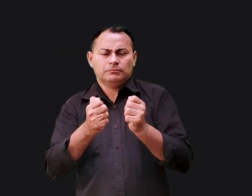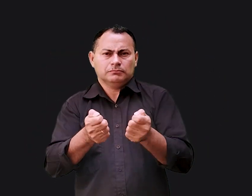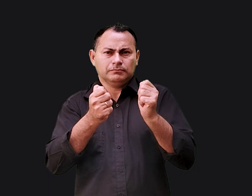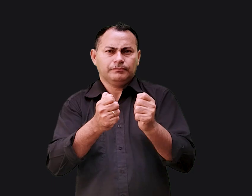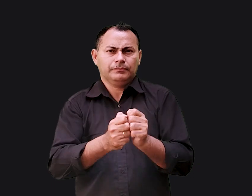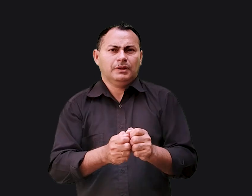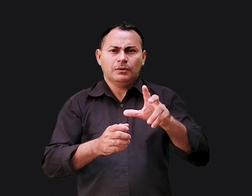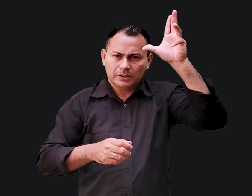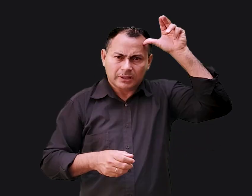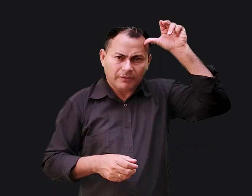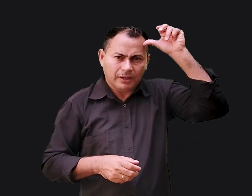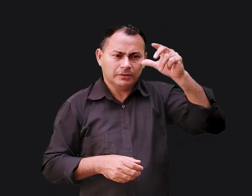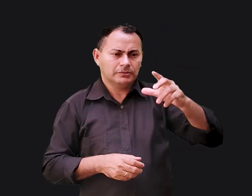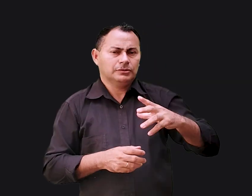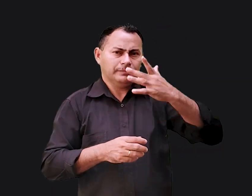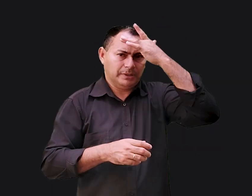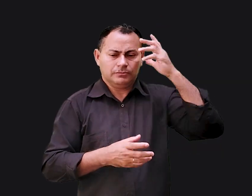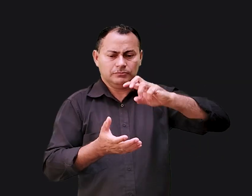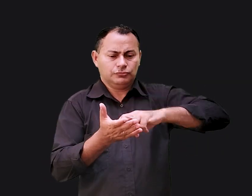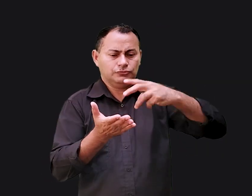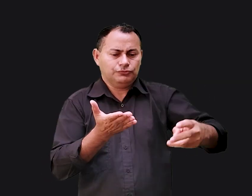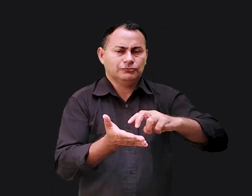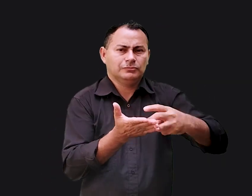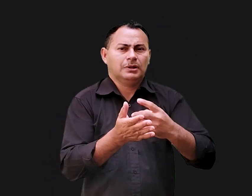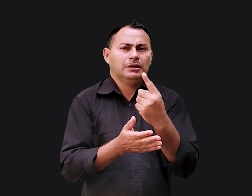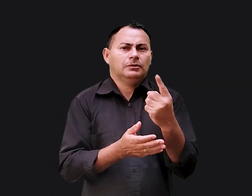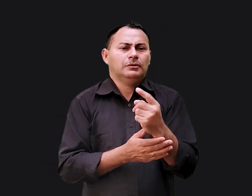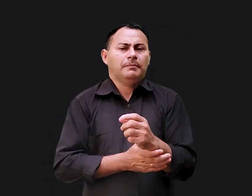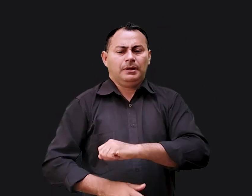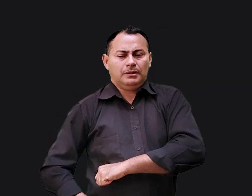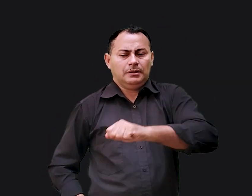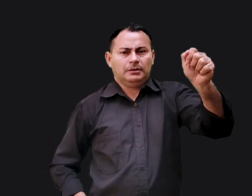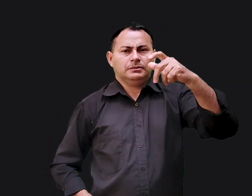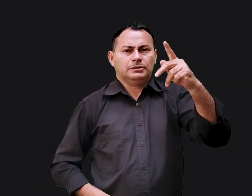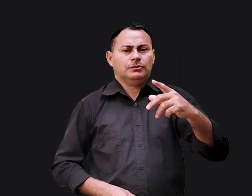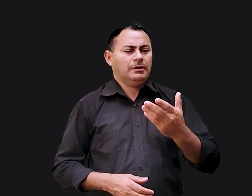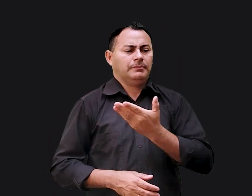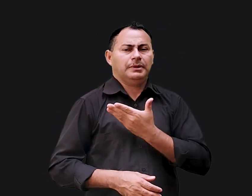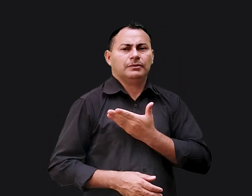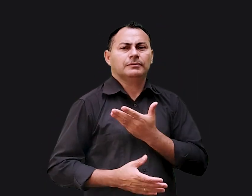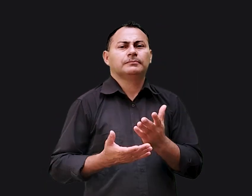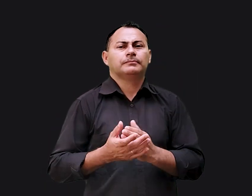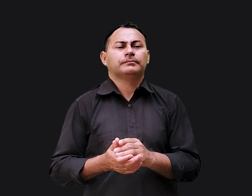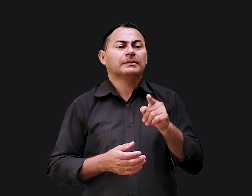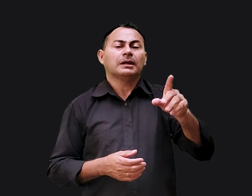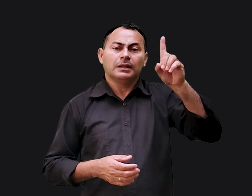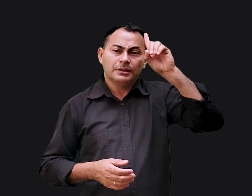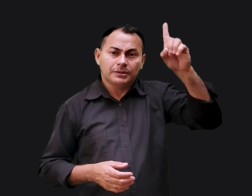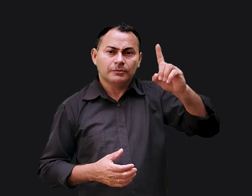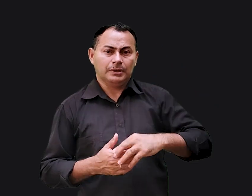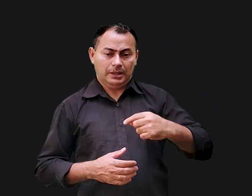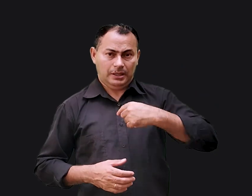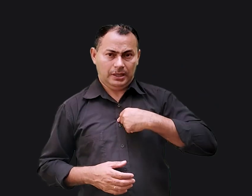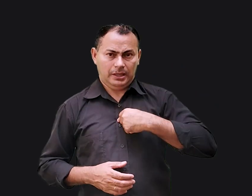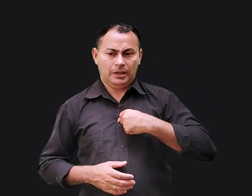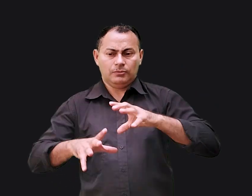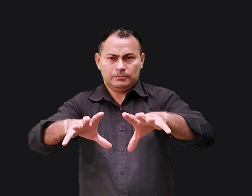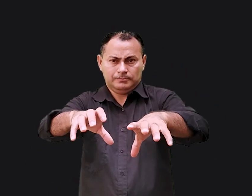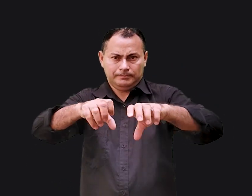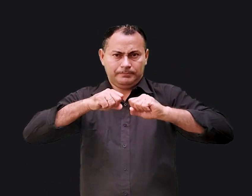condutores. Os cavalos e os seus cavaleiros cairão, cada um pela espada do seu companheiro. Naquele dia eu o tomarei,